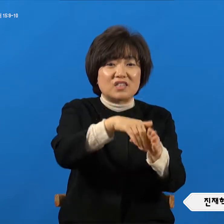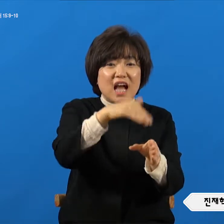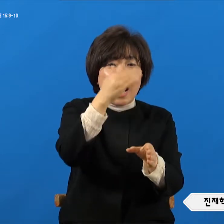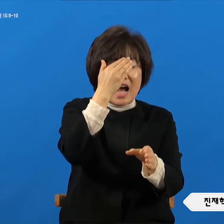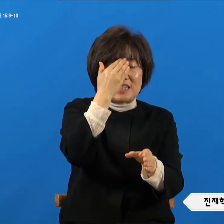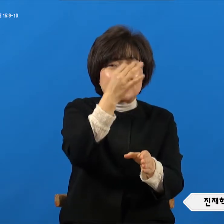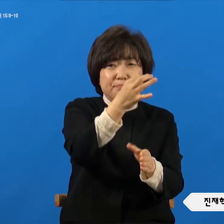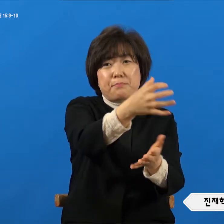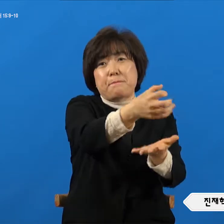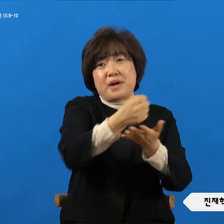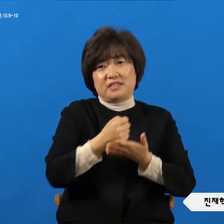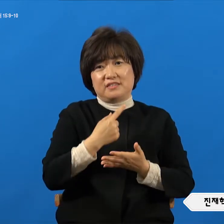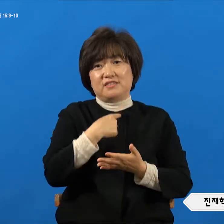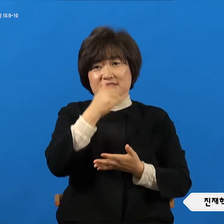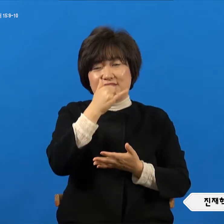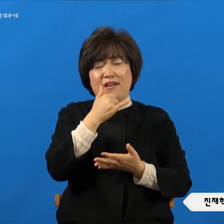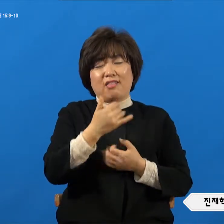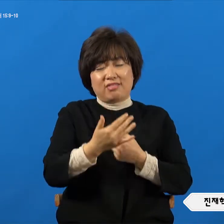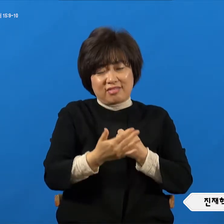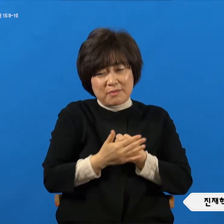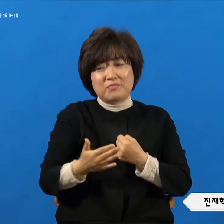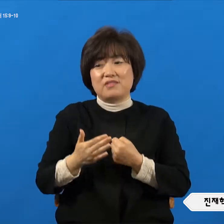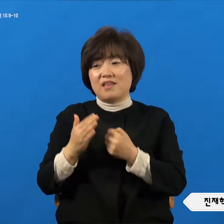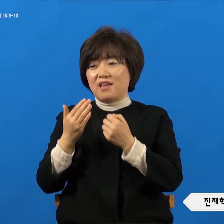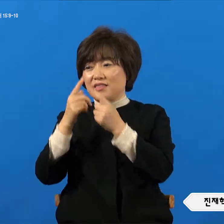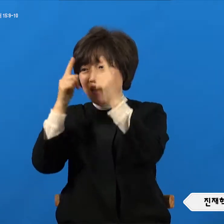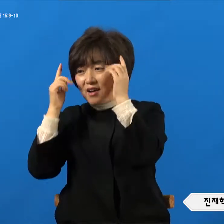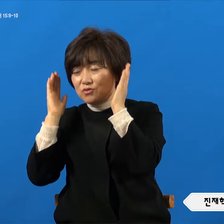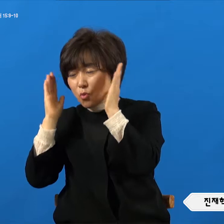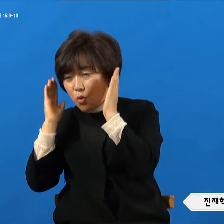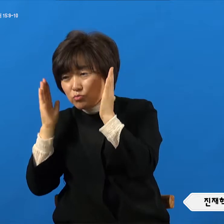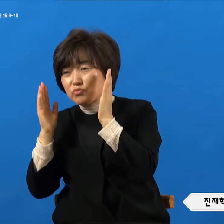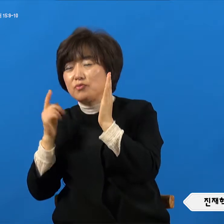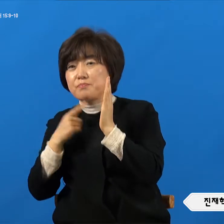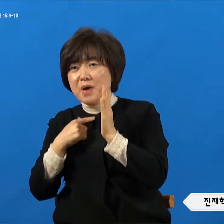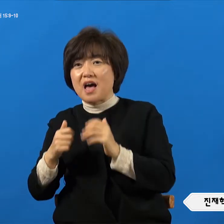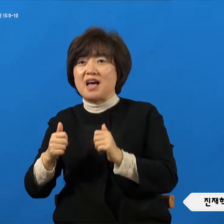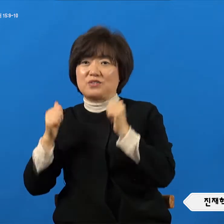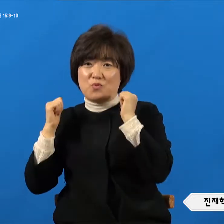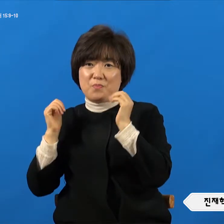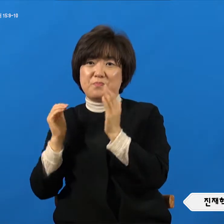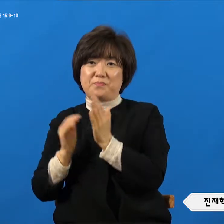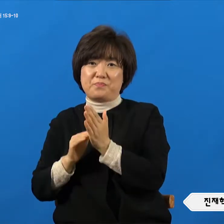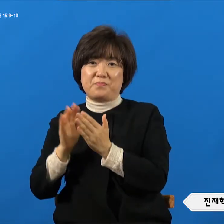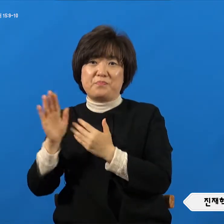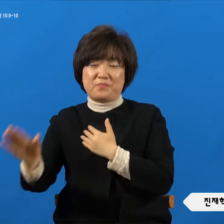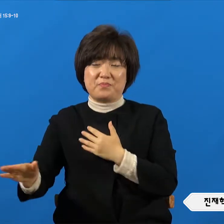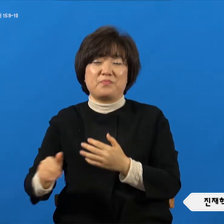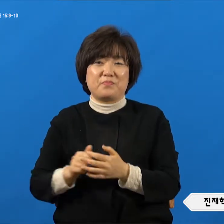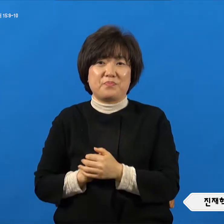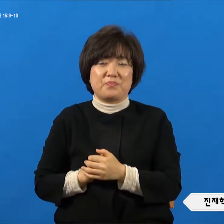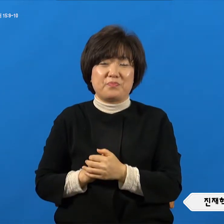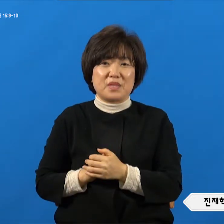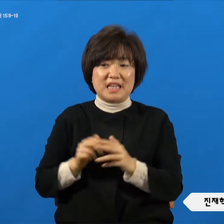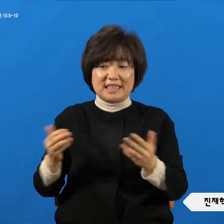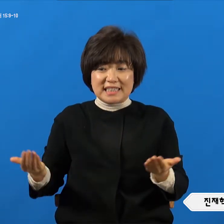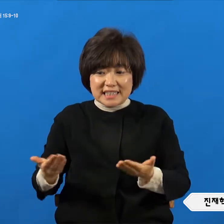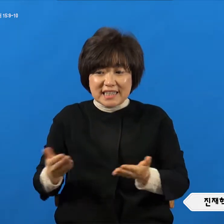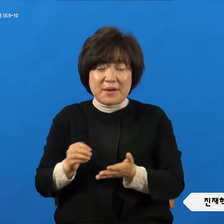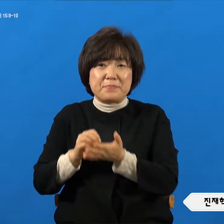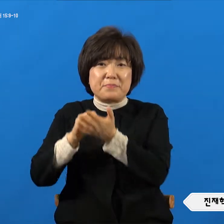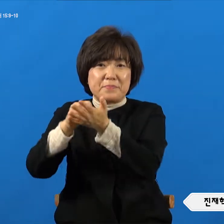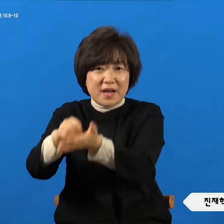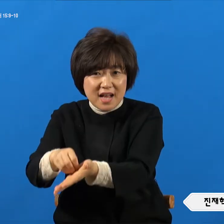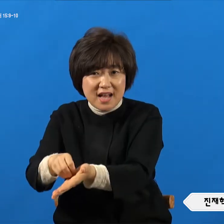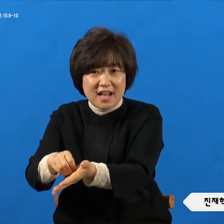적이 있었습니다. 덕분에 대학교에서 공부할 수 있었고 졸업도 하게 되었습니다. 그리고 직장에